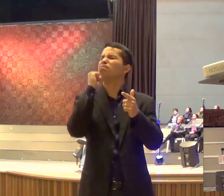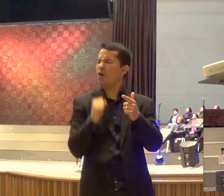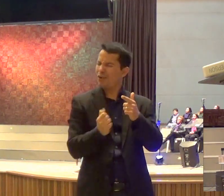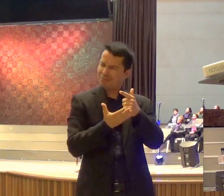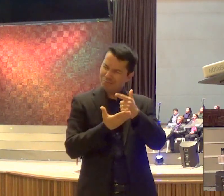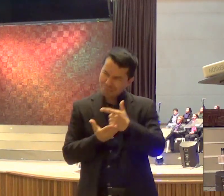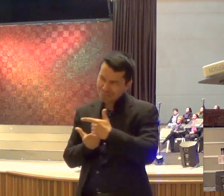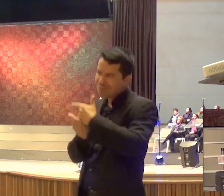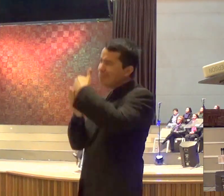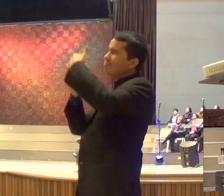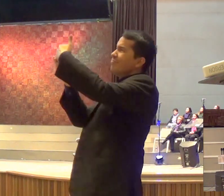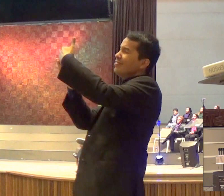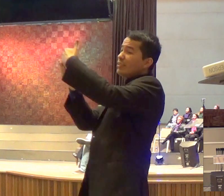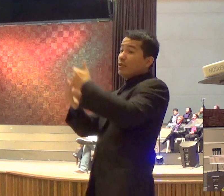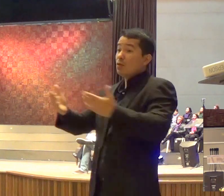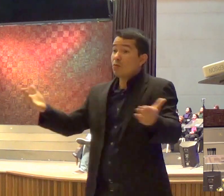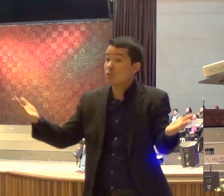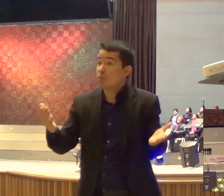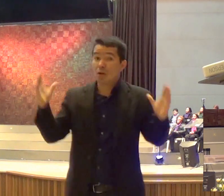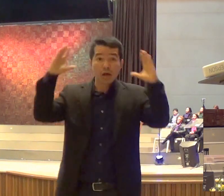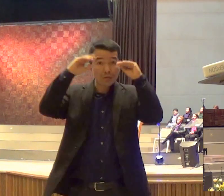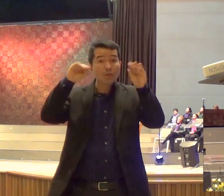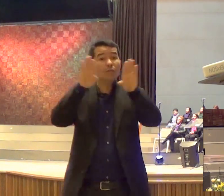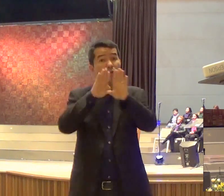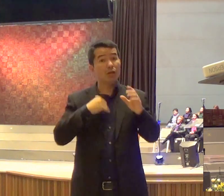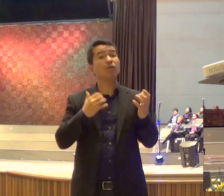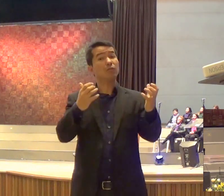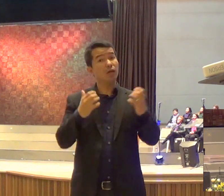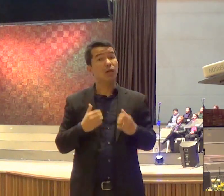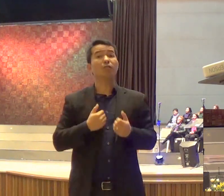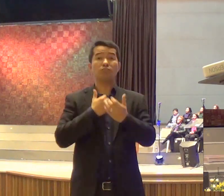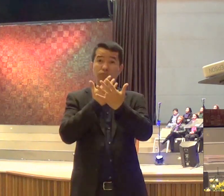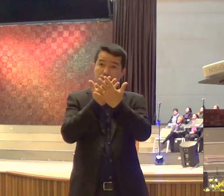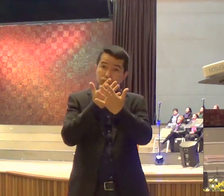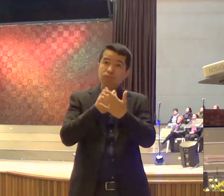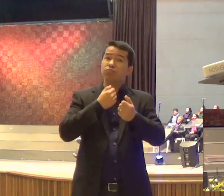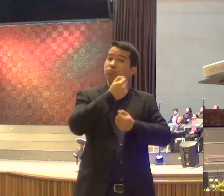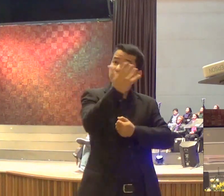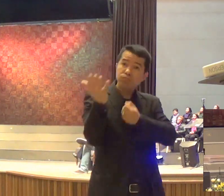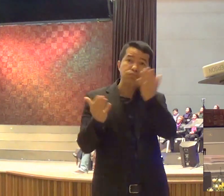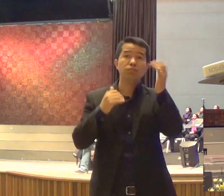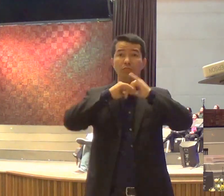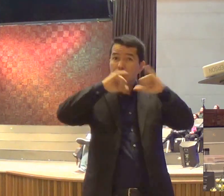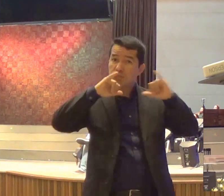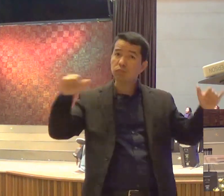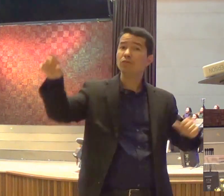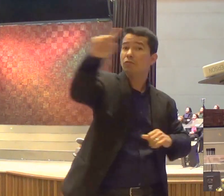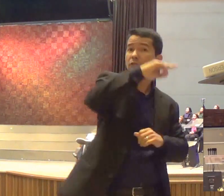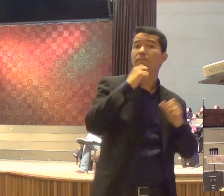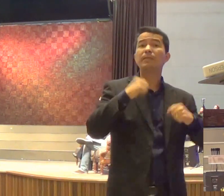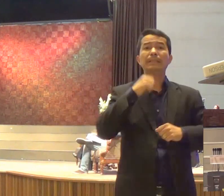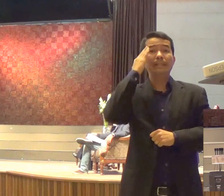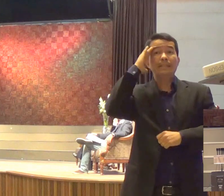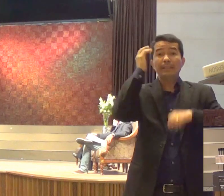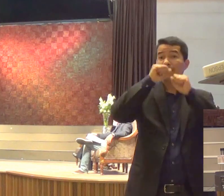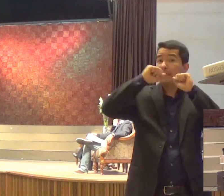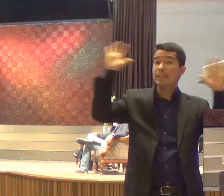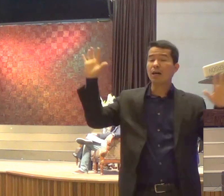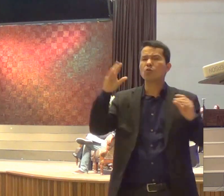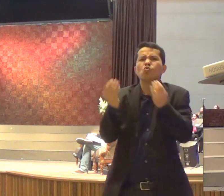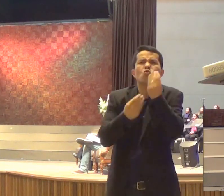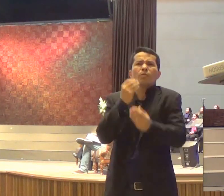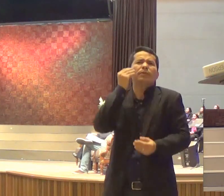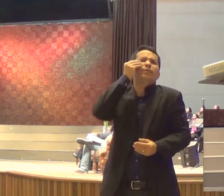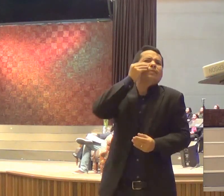e hoje à noite eu quero dizer para você eu quero compartilhar com você algumas verdades que eu e você precisamos saber para